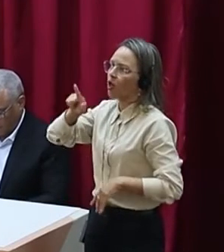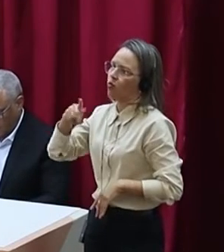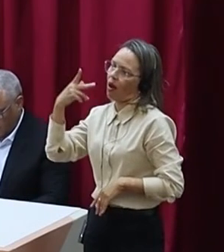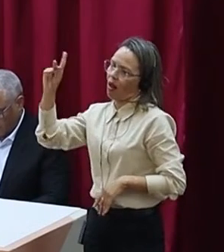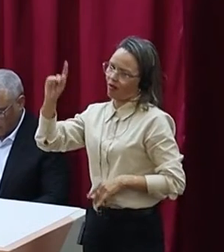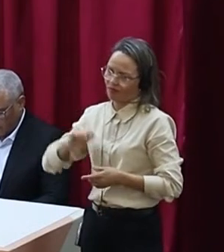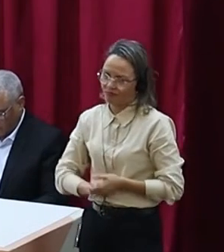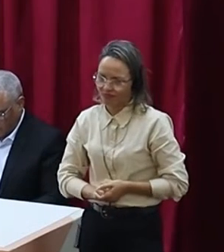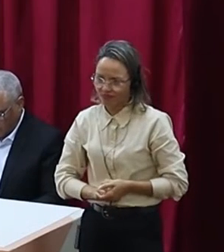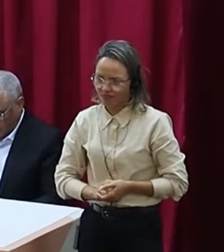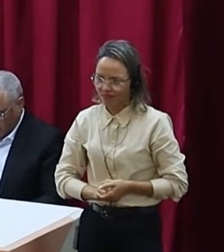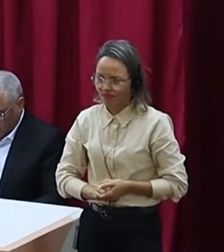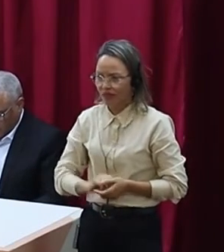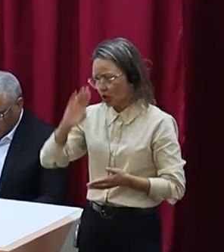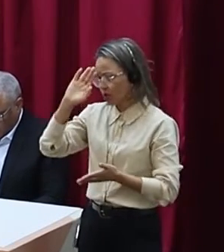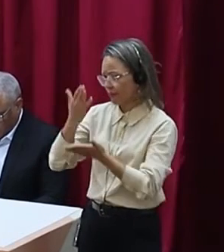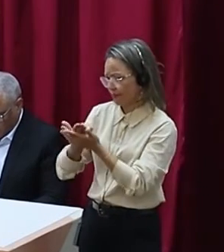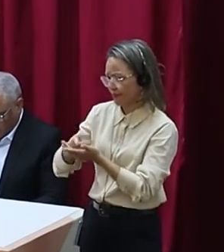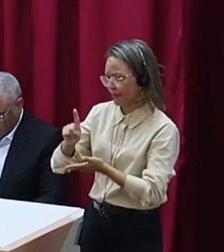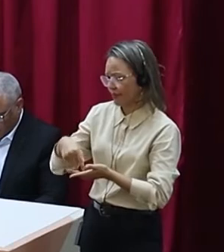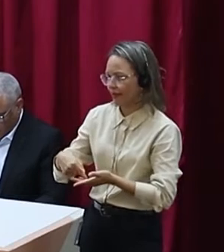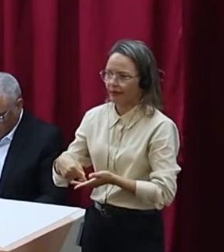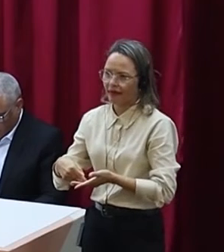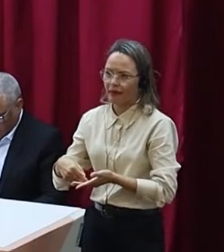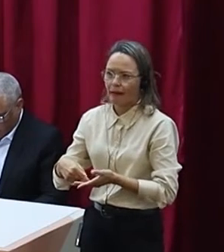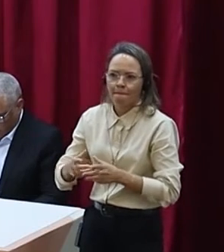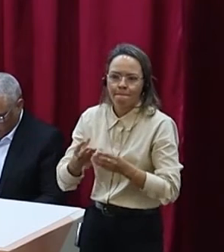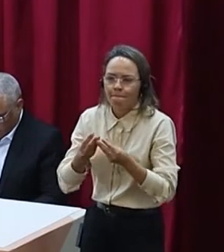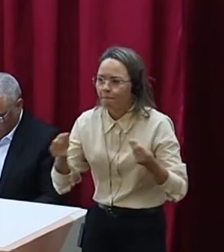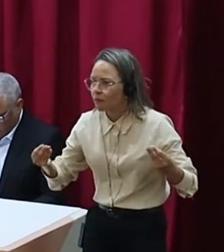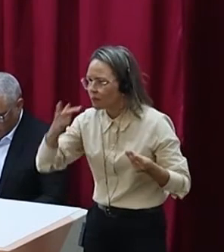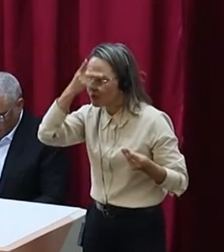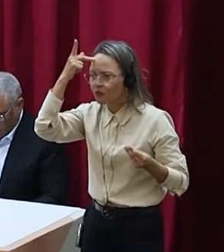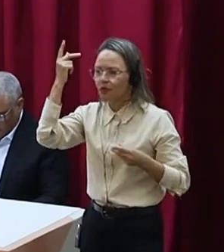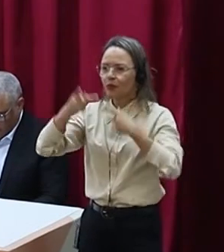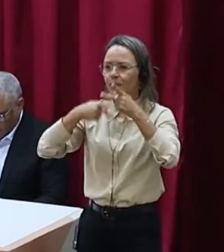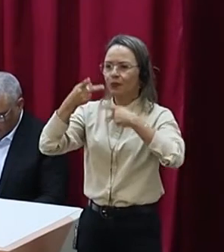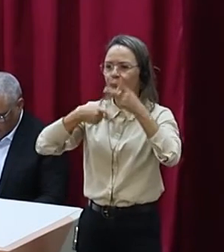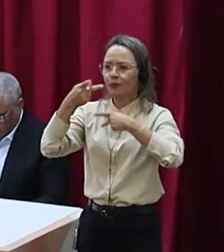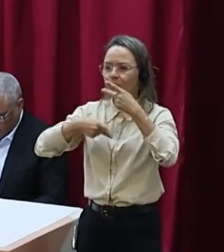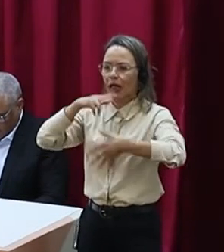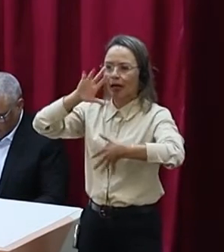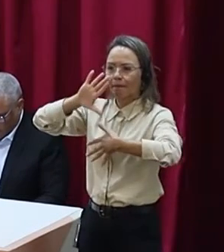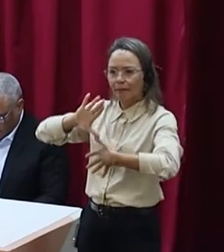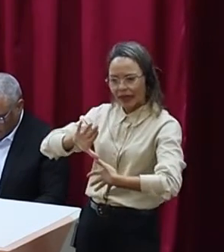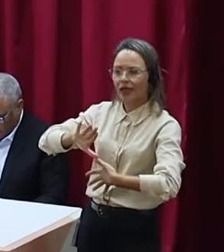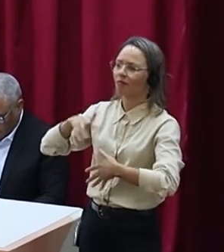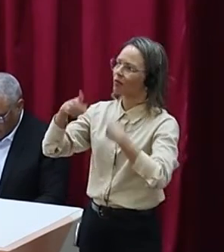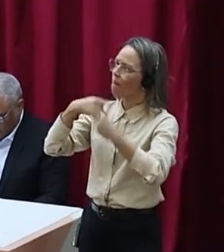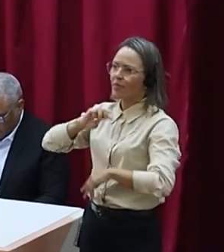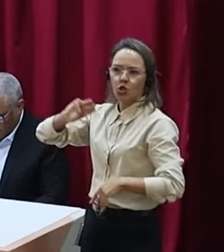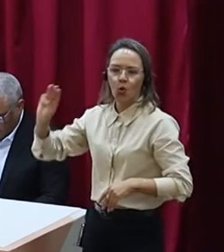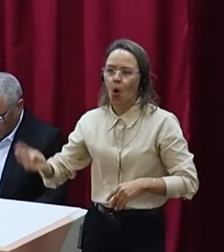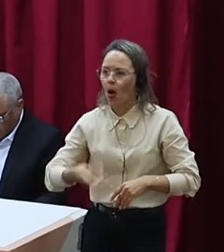Creemos que cerca de 8 millones de personas hablamos todavía guaraní en América, en esta región. Los jesuitas fueron los que más